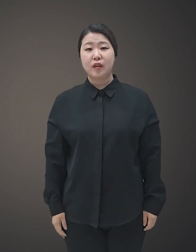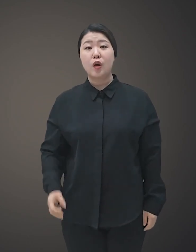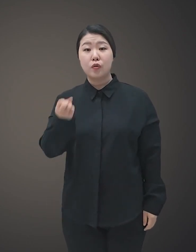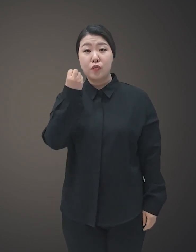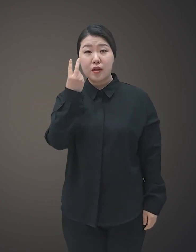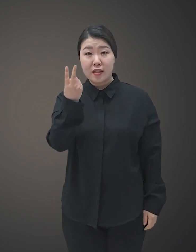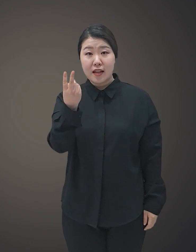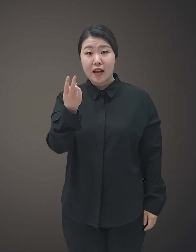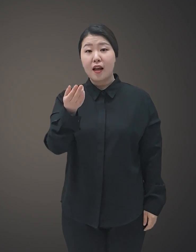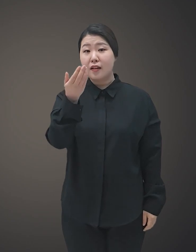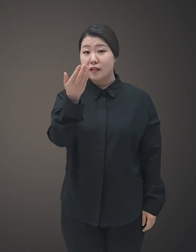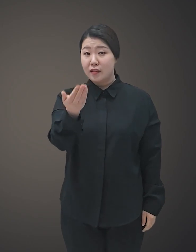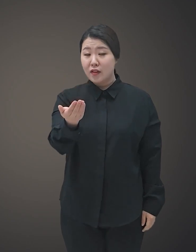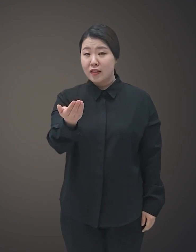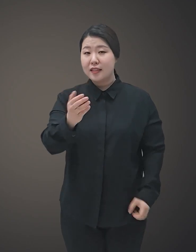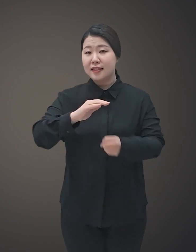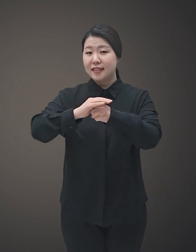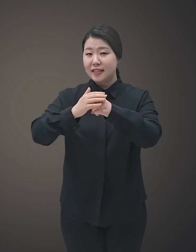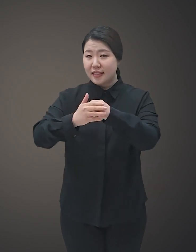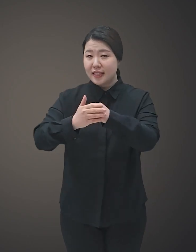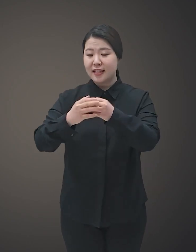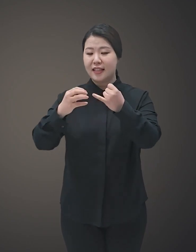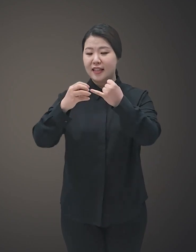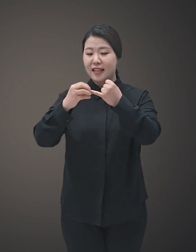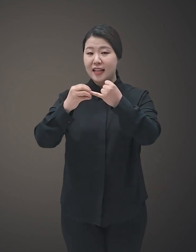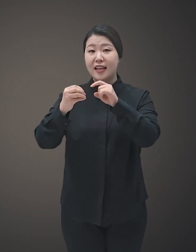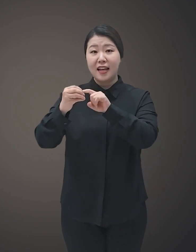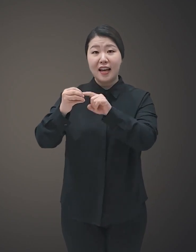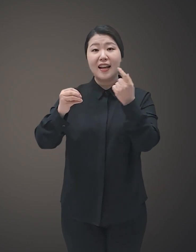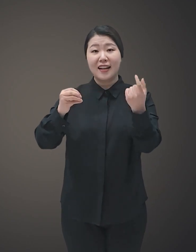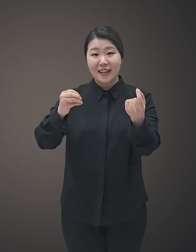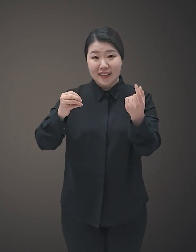둘째 달에 너는 체리 한 알 같아.